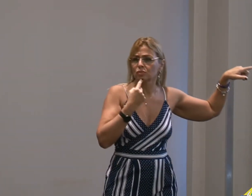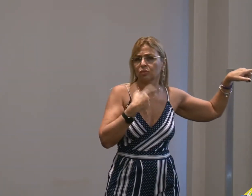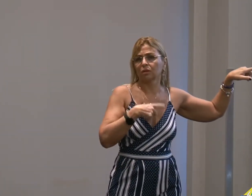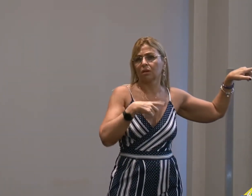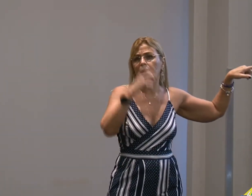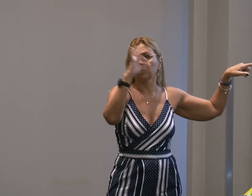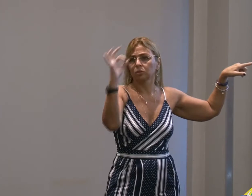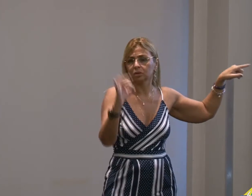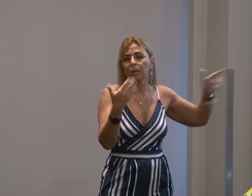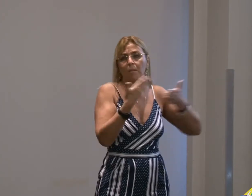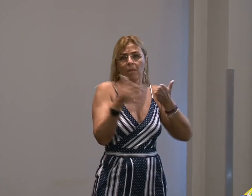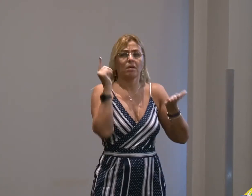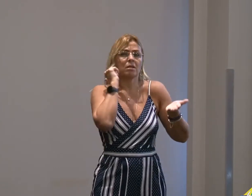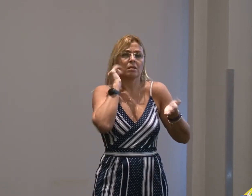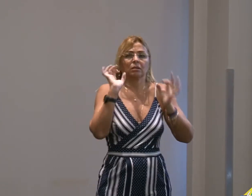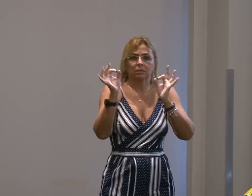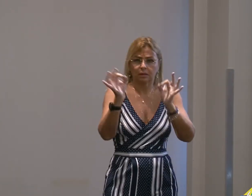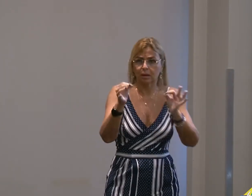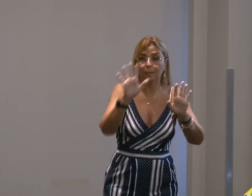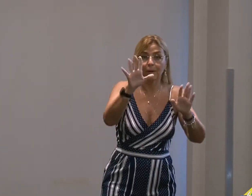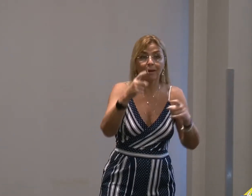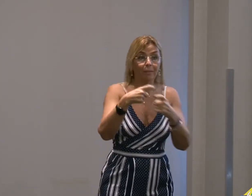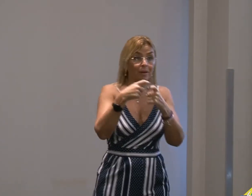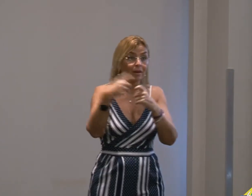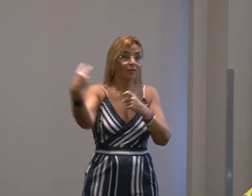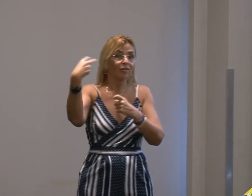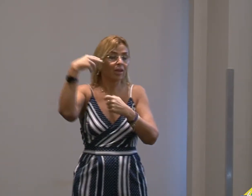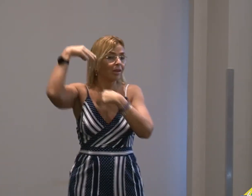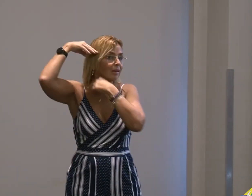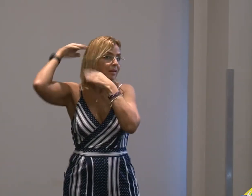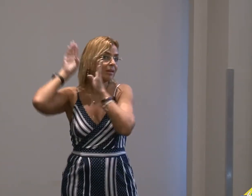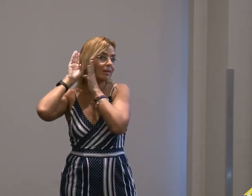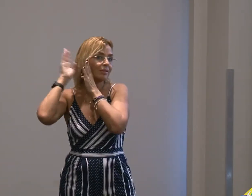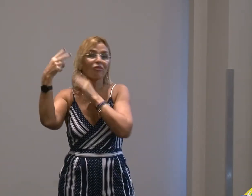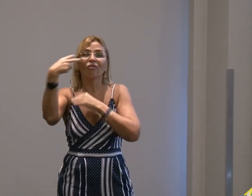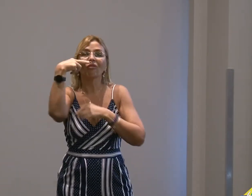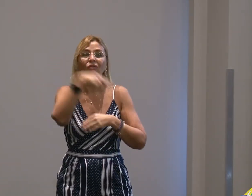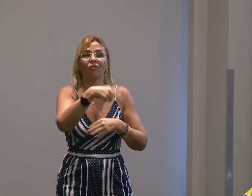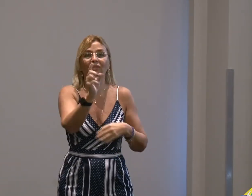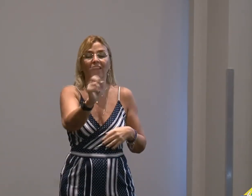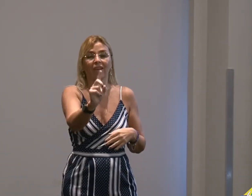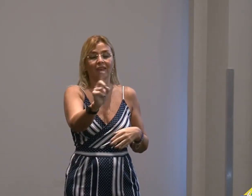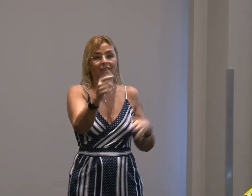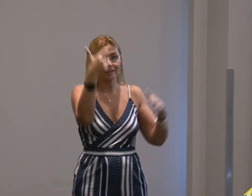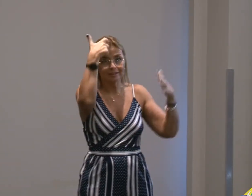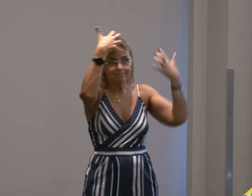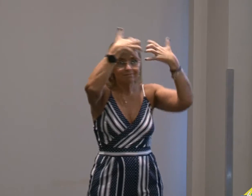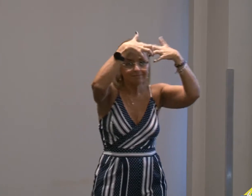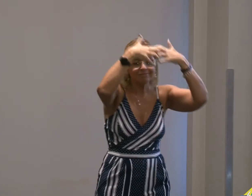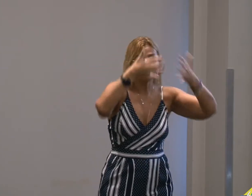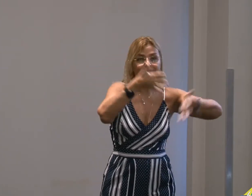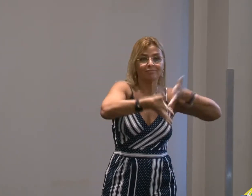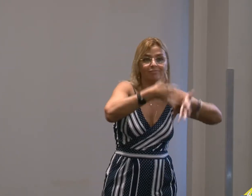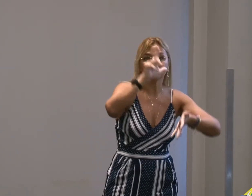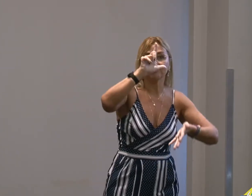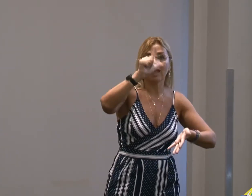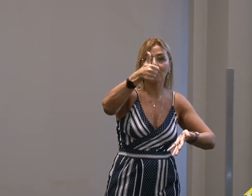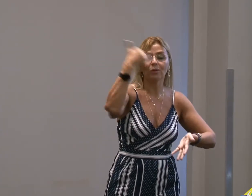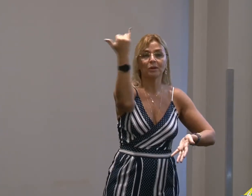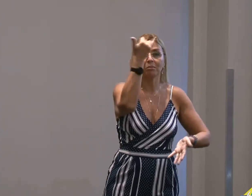Então, vocês já sabem dessas questões apresentadas pelo IBGE, porque essa causa é uma causa audiológica,